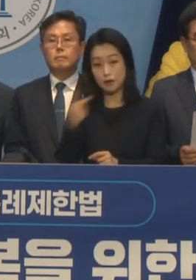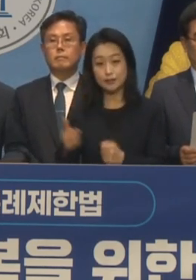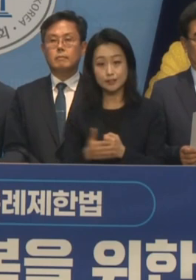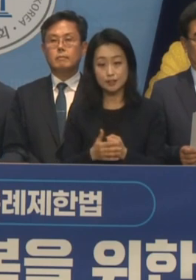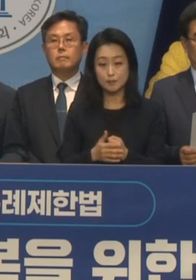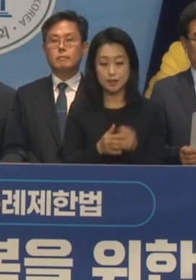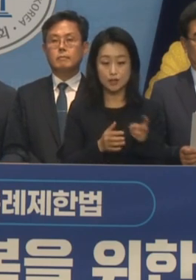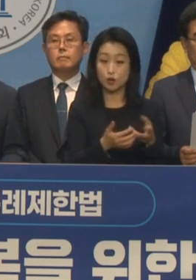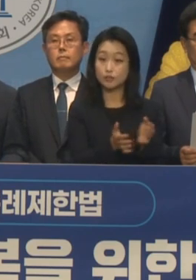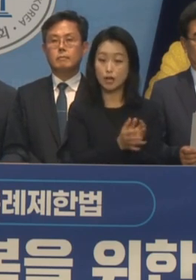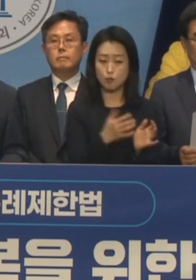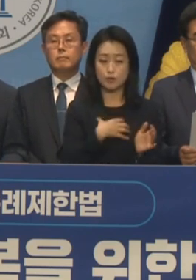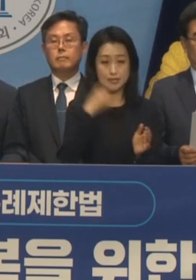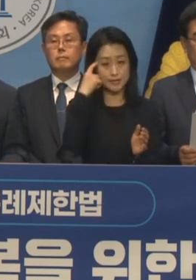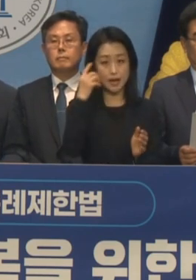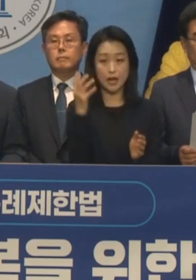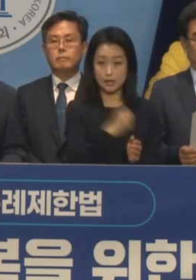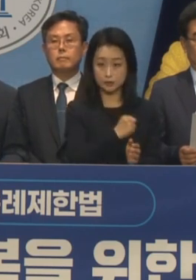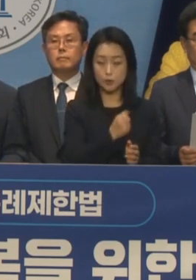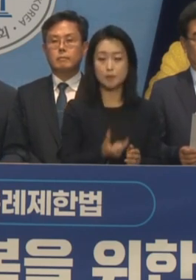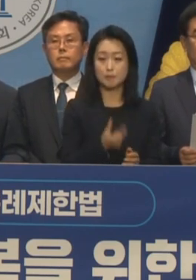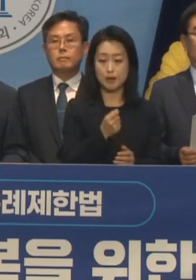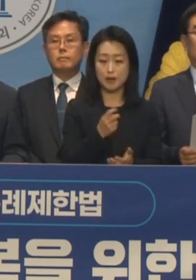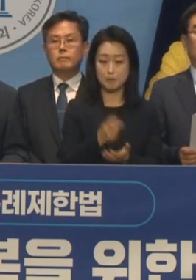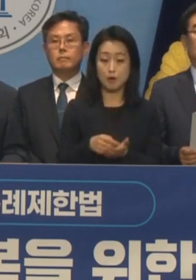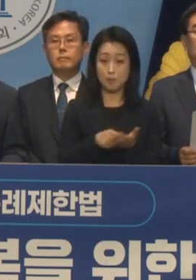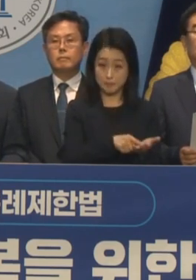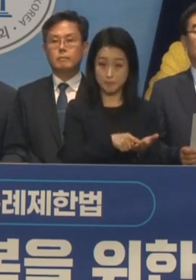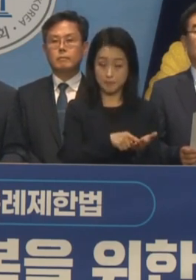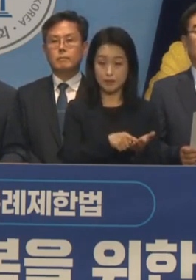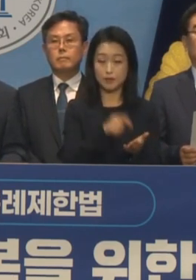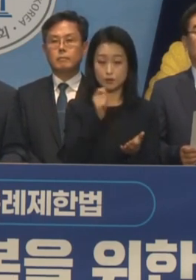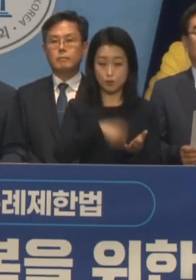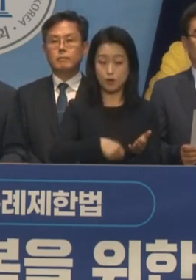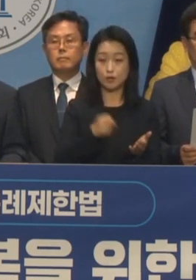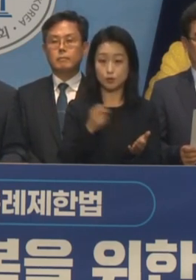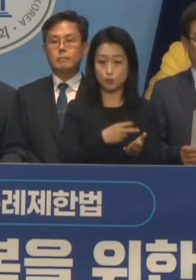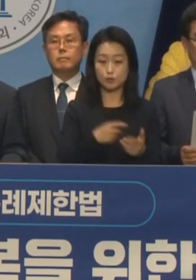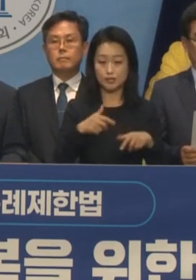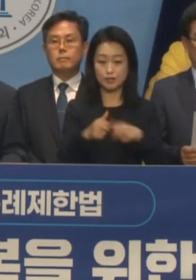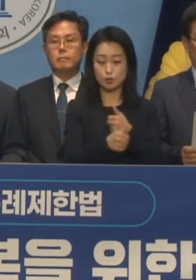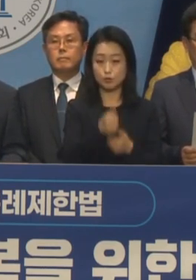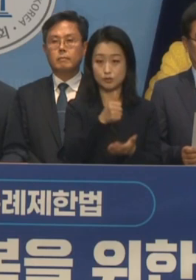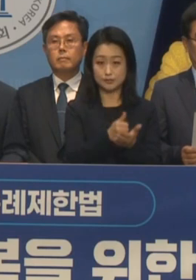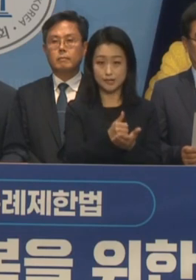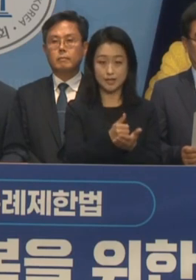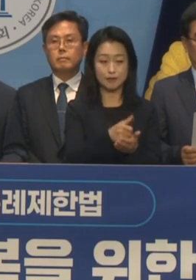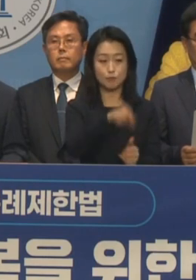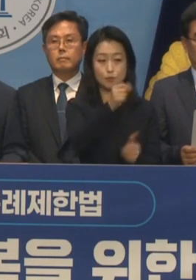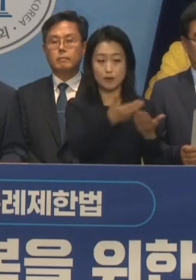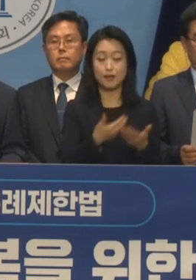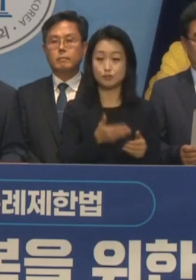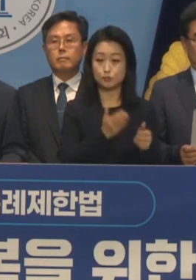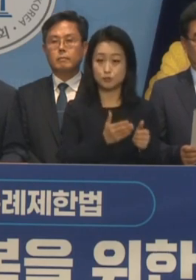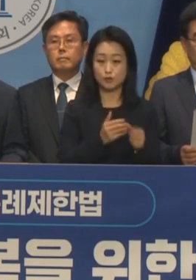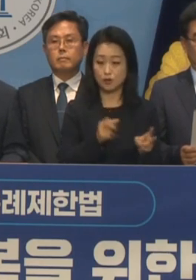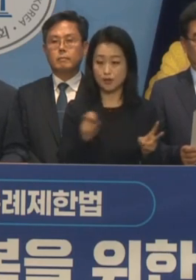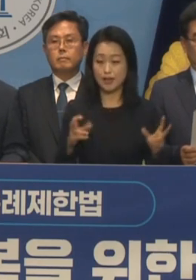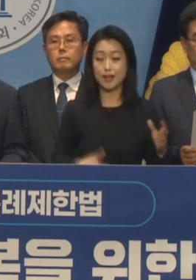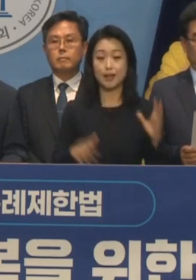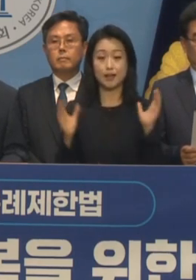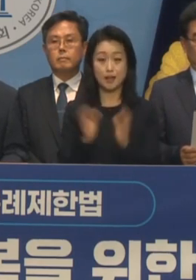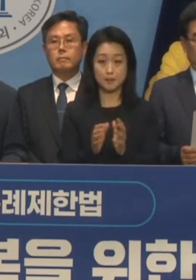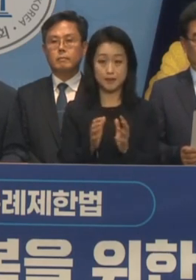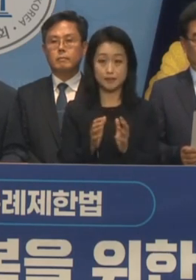여당은 위기의식을 갖고 조속히 원구성에 합의해 주시길 바랍니다. 민생에는 여야가 따로 없습니다. 정부